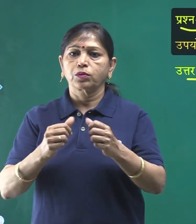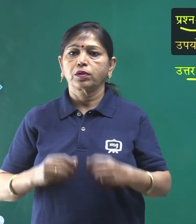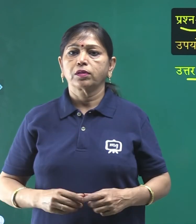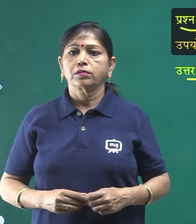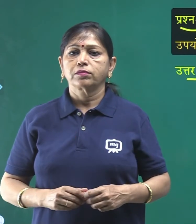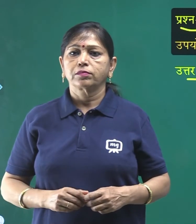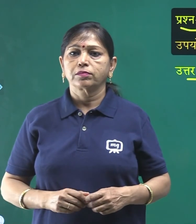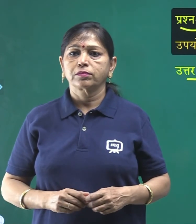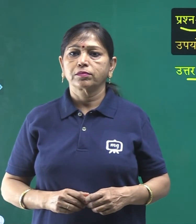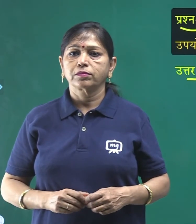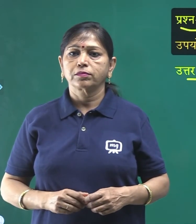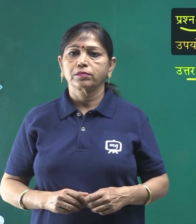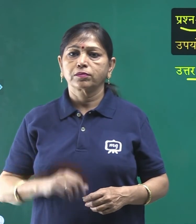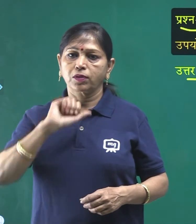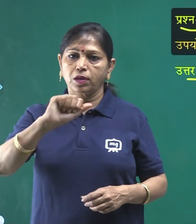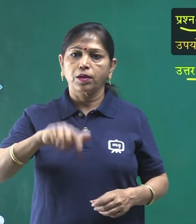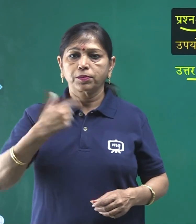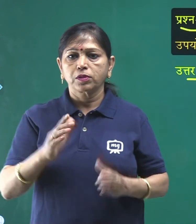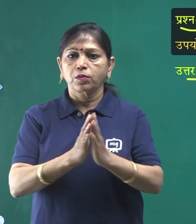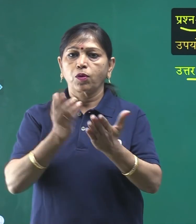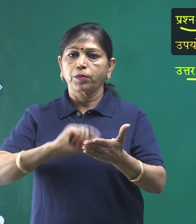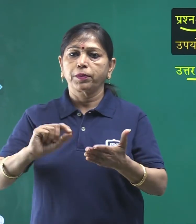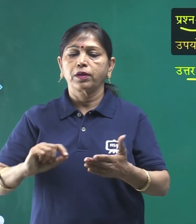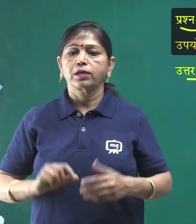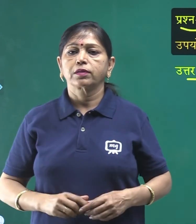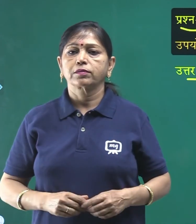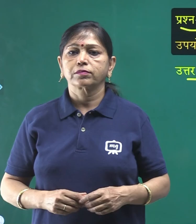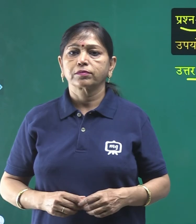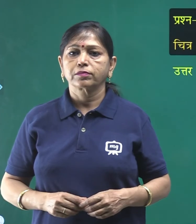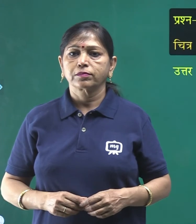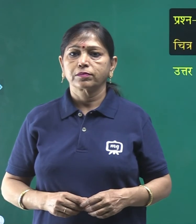उत्तर आप स्वयं नोटबुक में लिखेंगे।